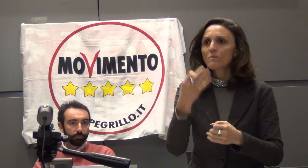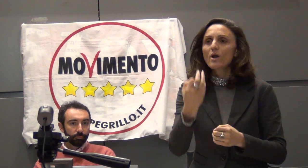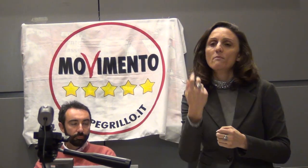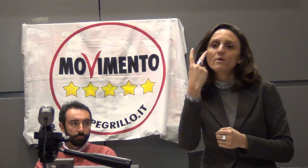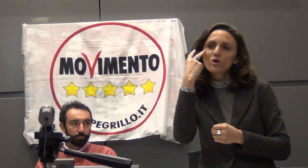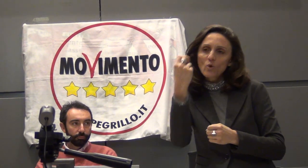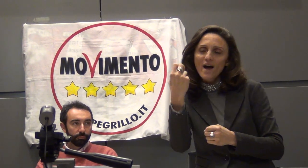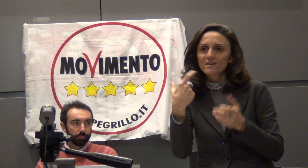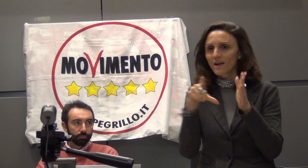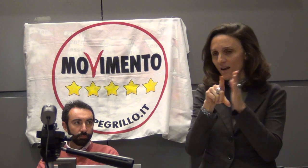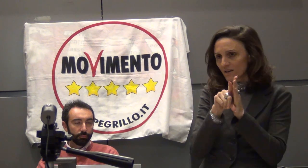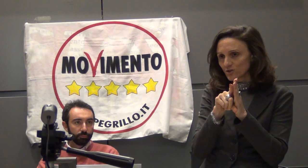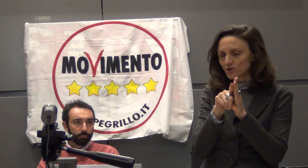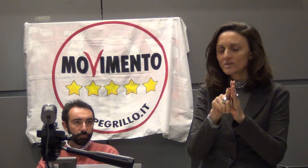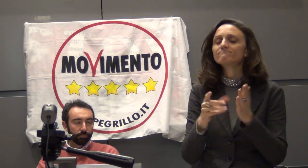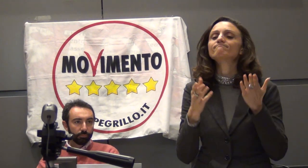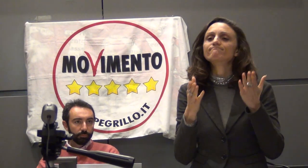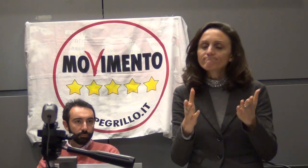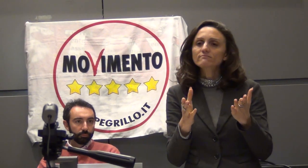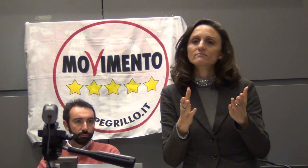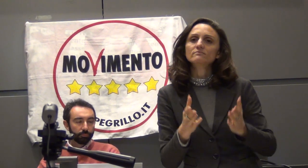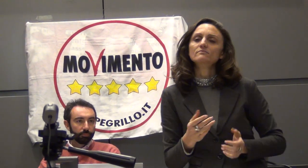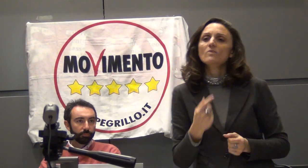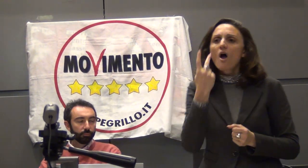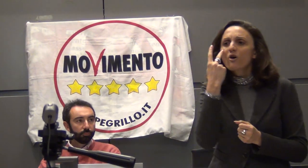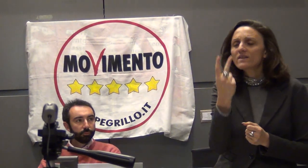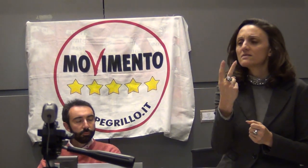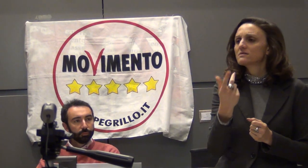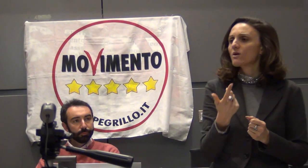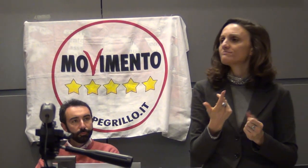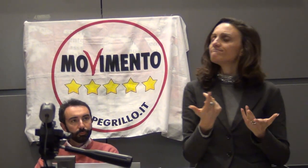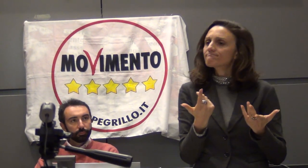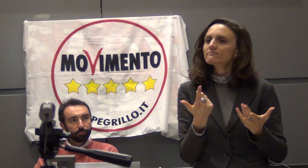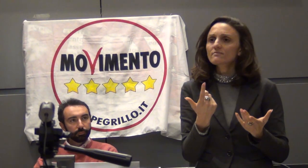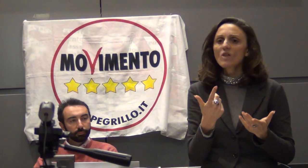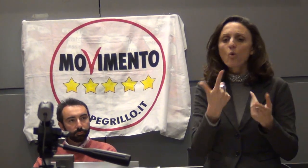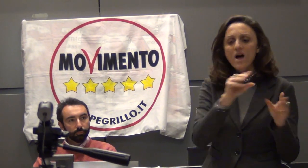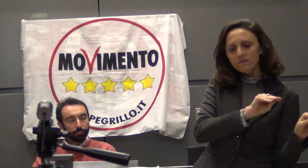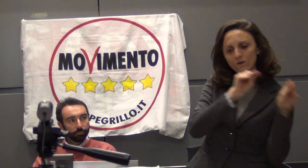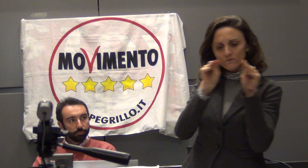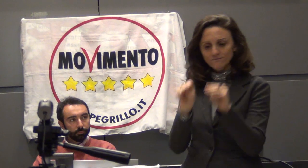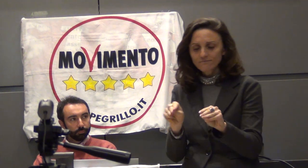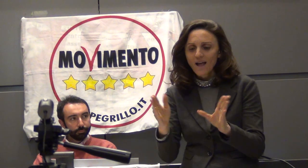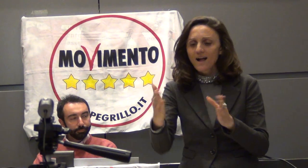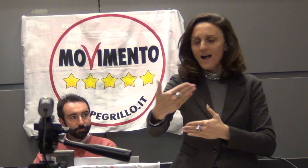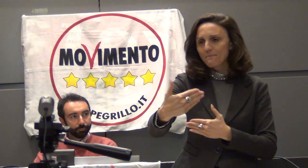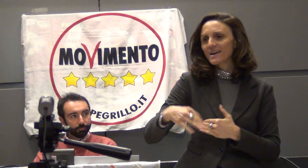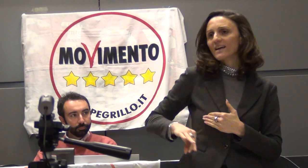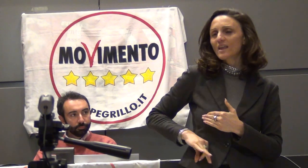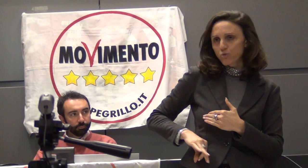Durante questo percorso, che riguarda proprio il riconoscimento di questa legge, io ho potuto notare, quando poi è